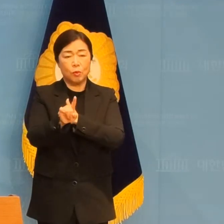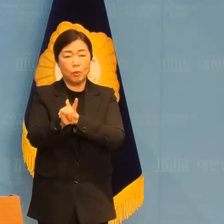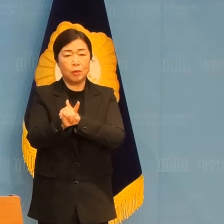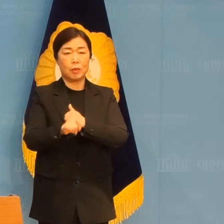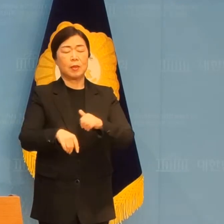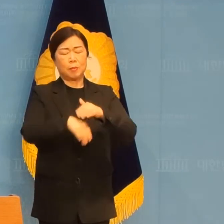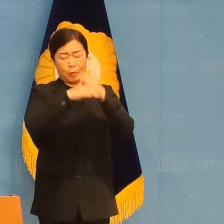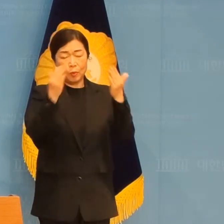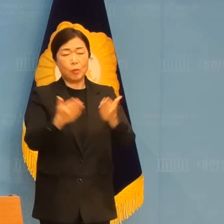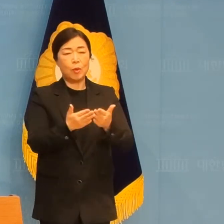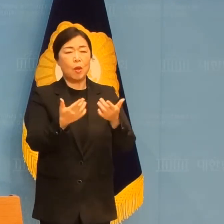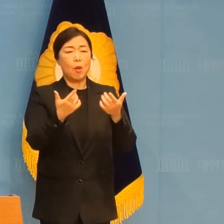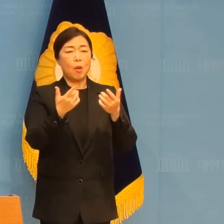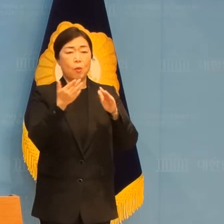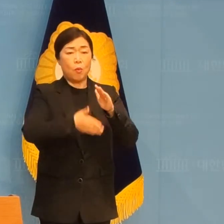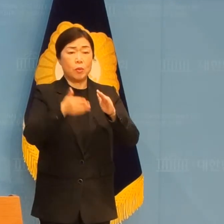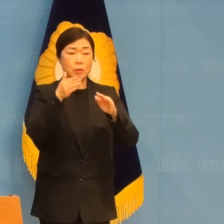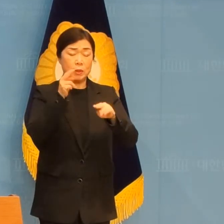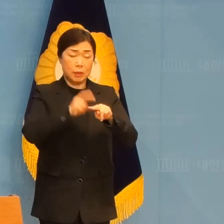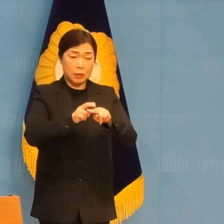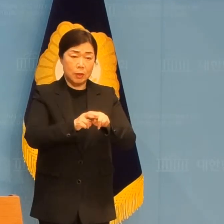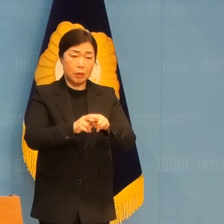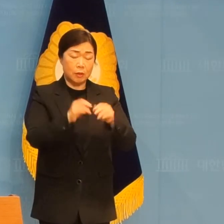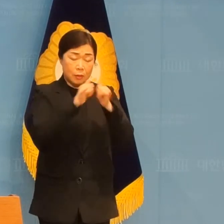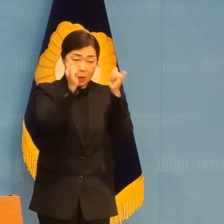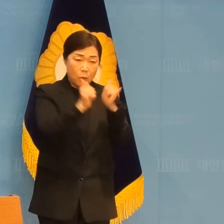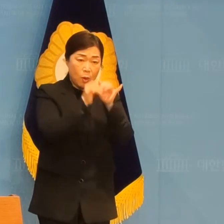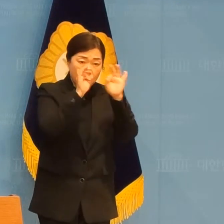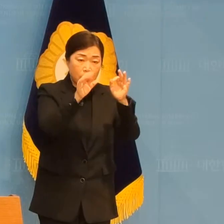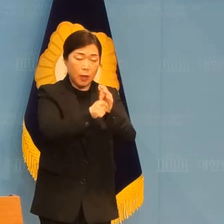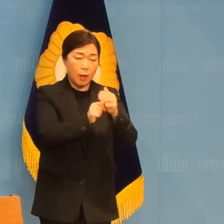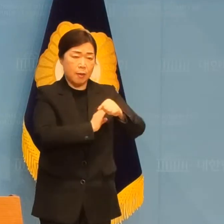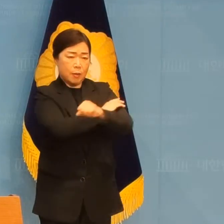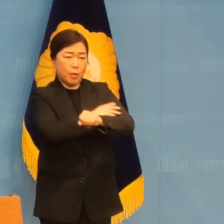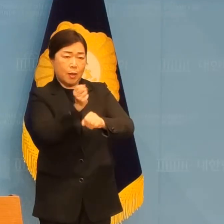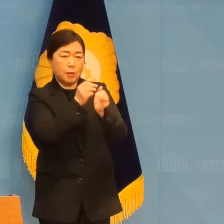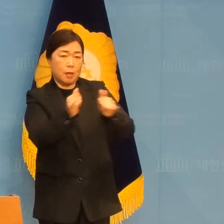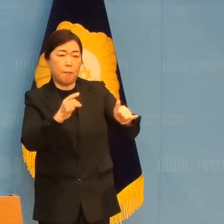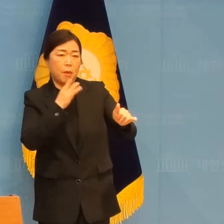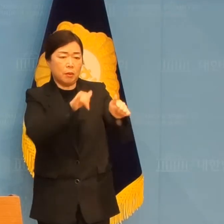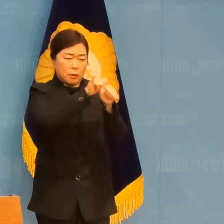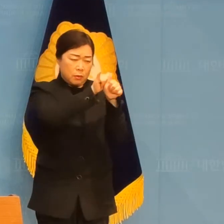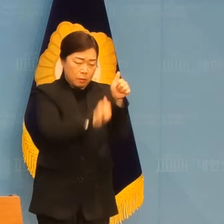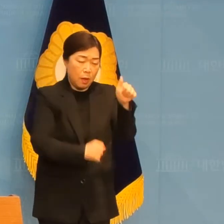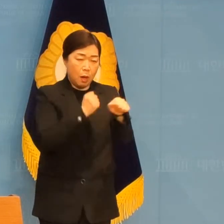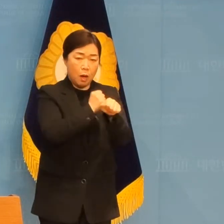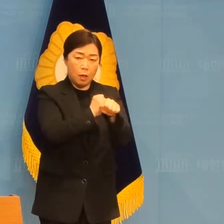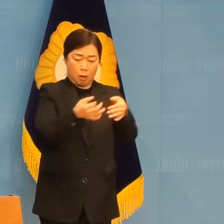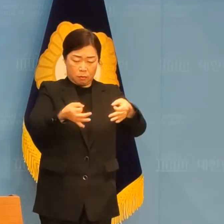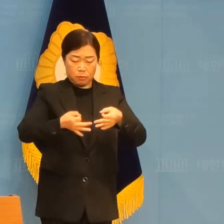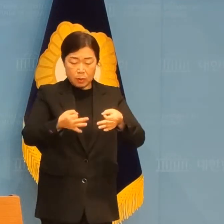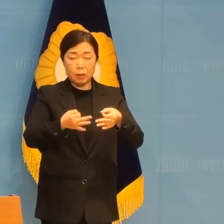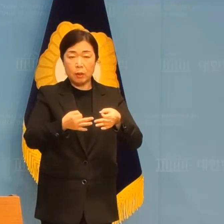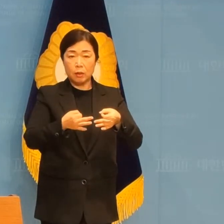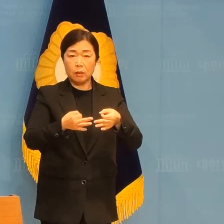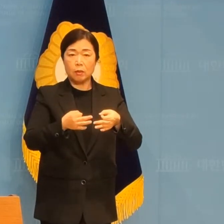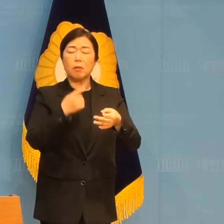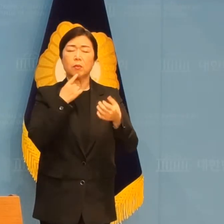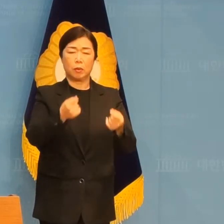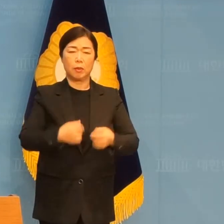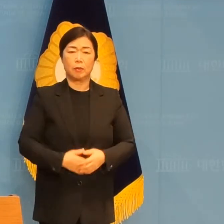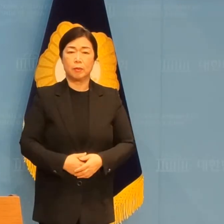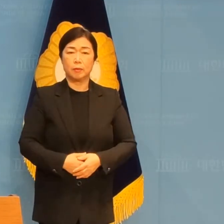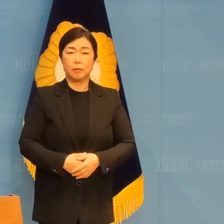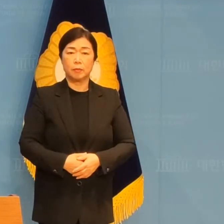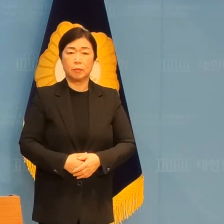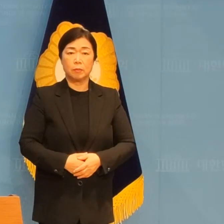전체에 권력만 바라보라는 잘못된 신호를 줍니다. 총리 발언 이후